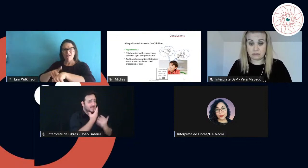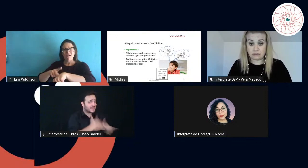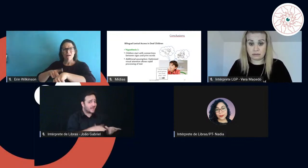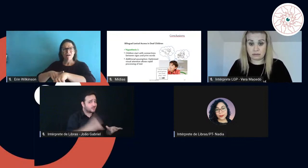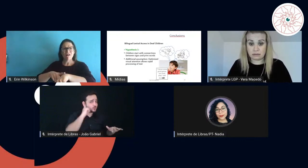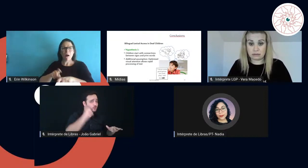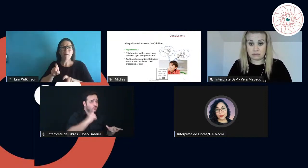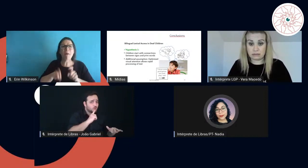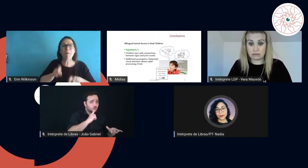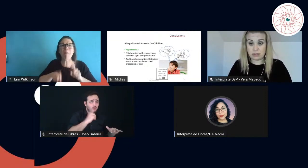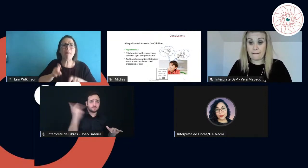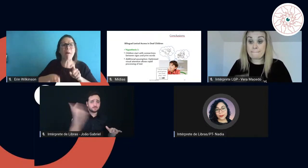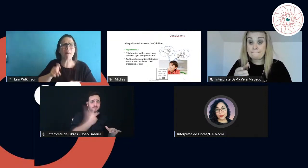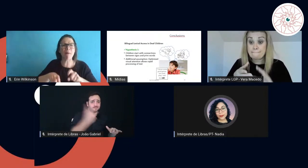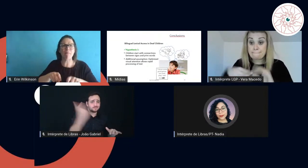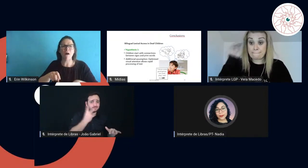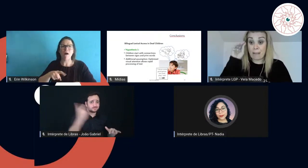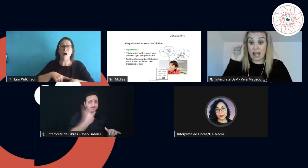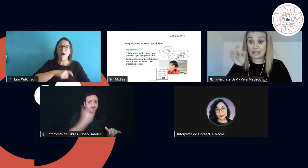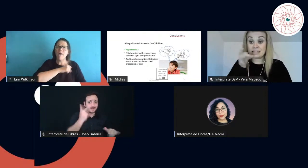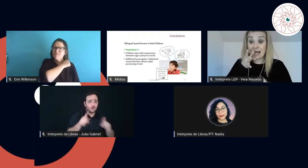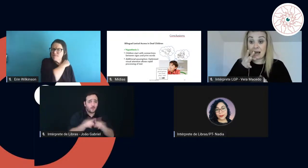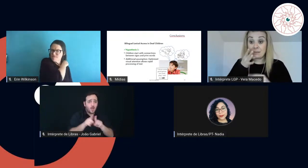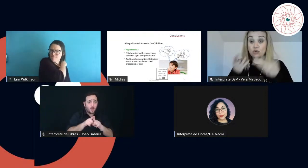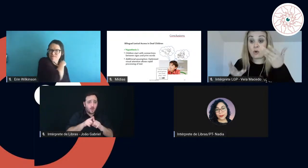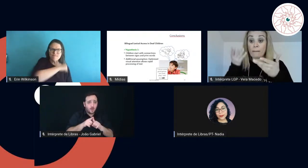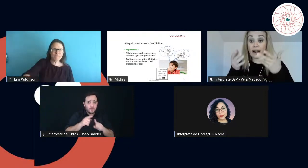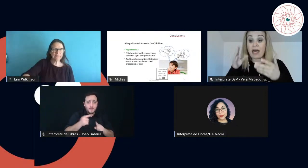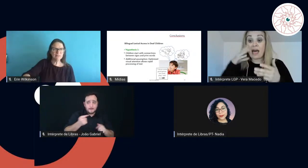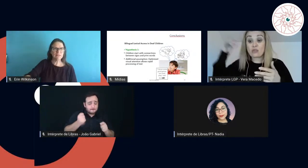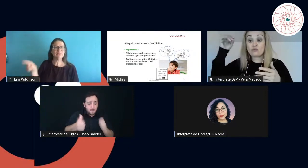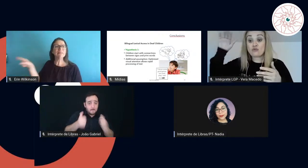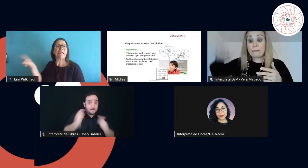etária bem mais do que adultos